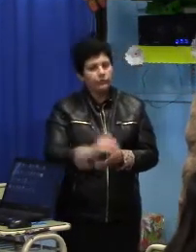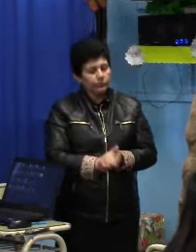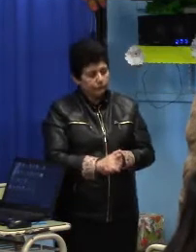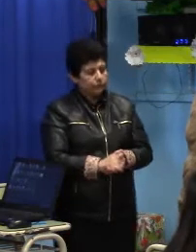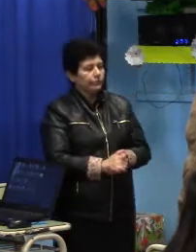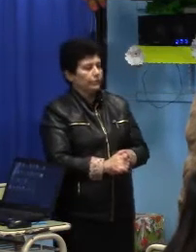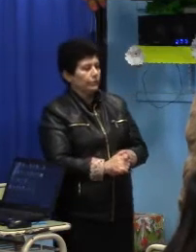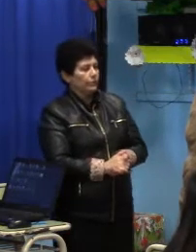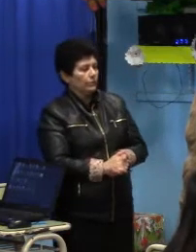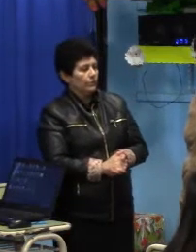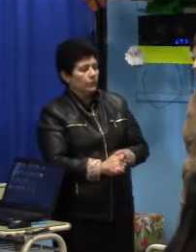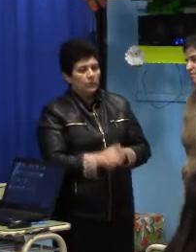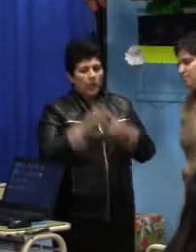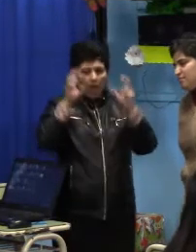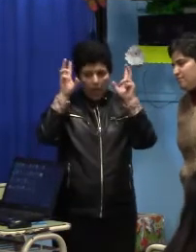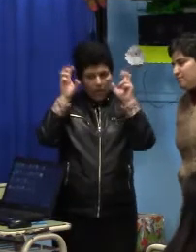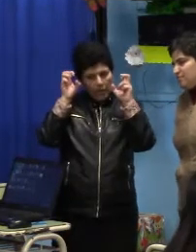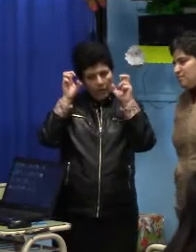pero